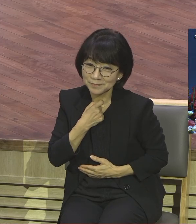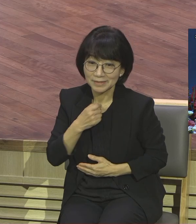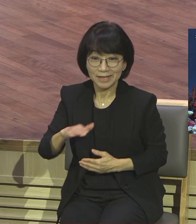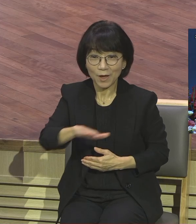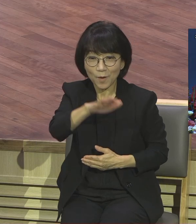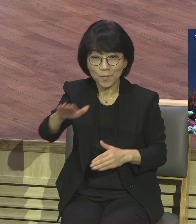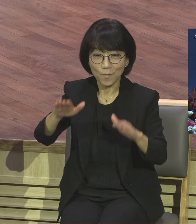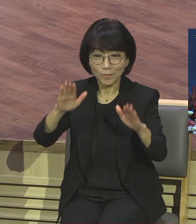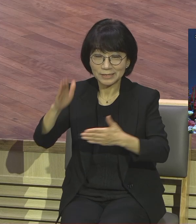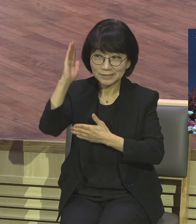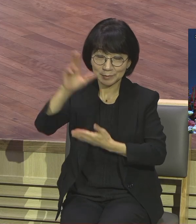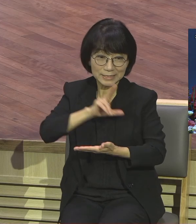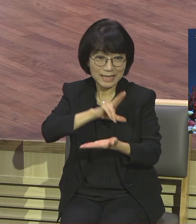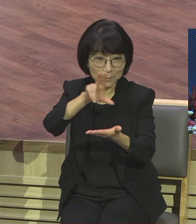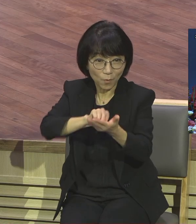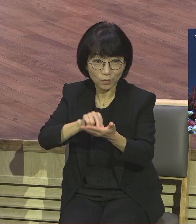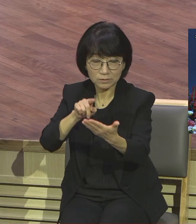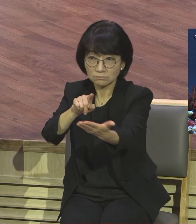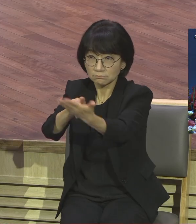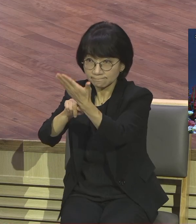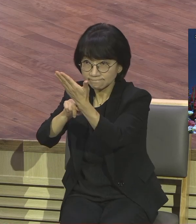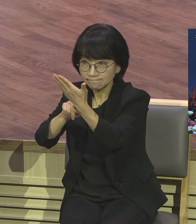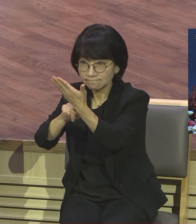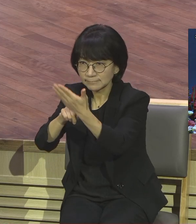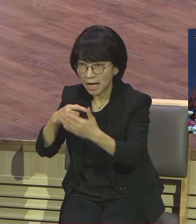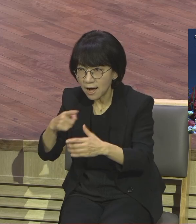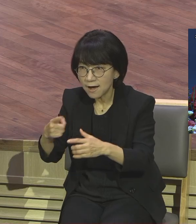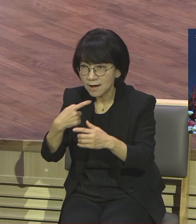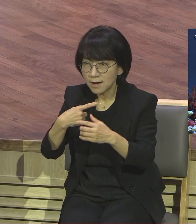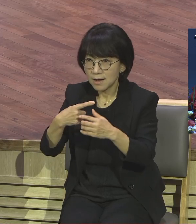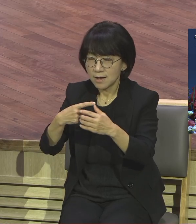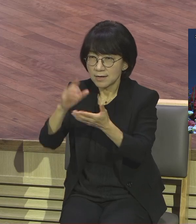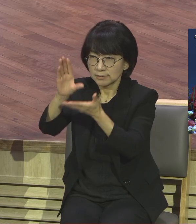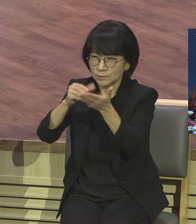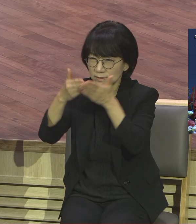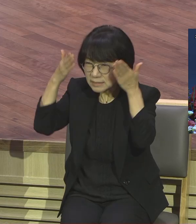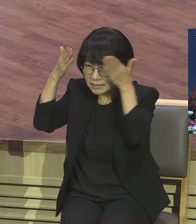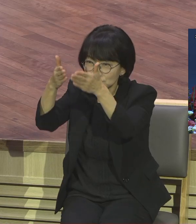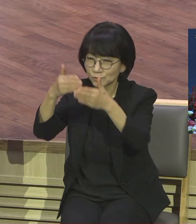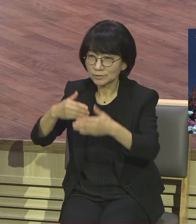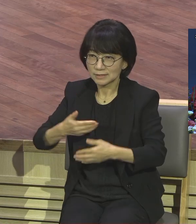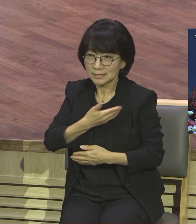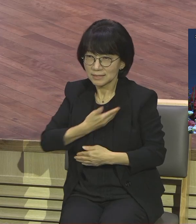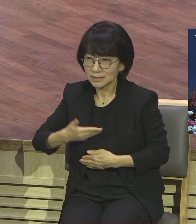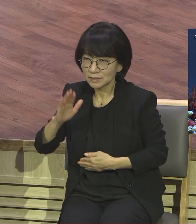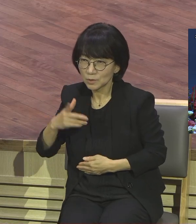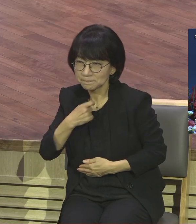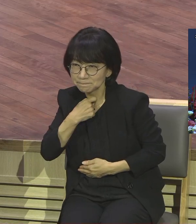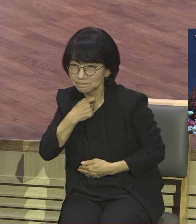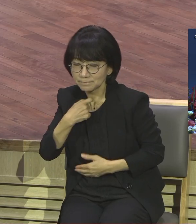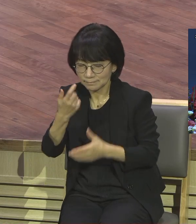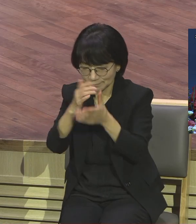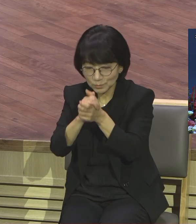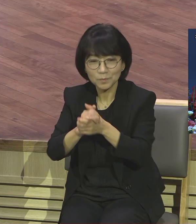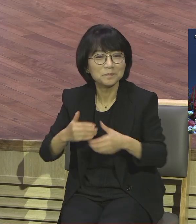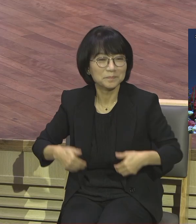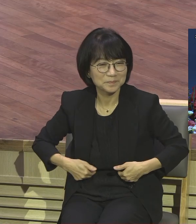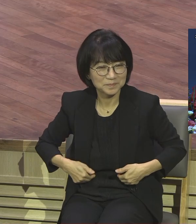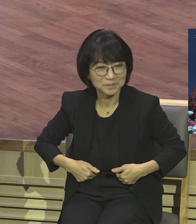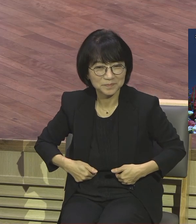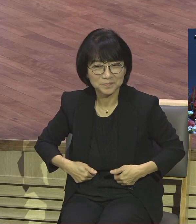벌써 잡아야 돼요. 내가 그리스도께 올인해야지. 내게 주신 직분에